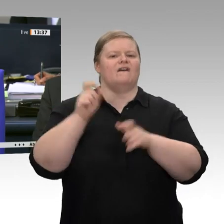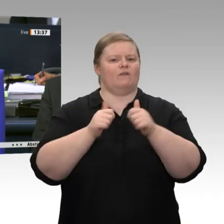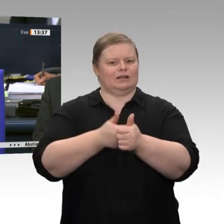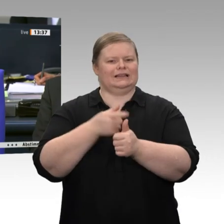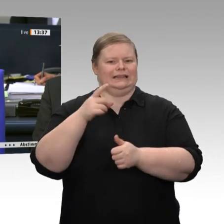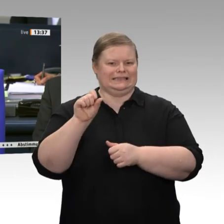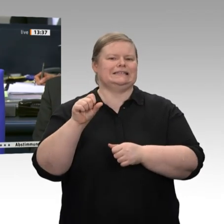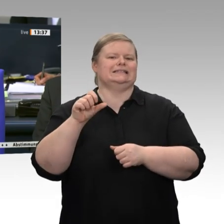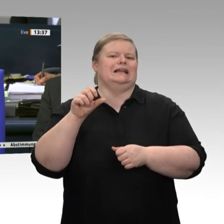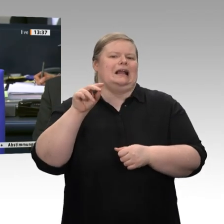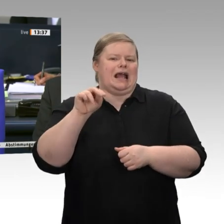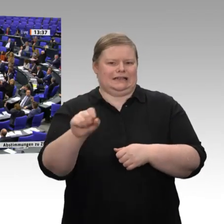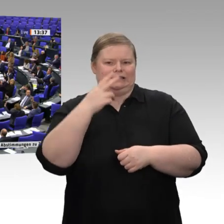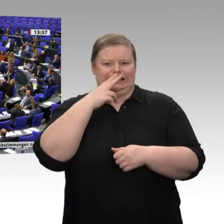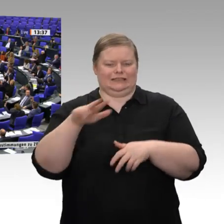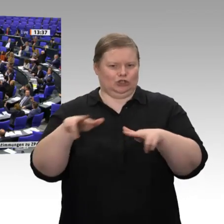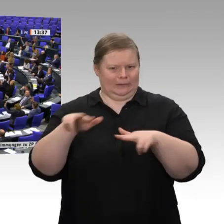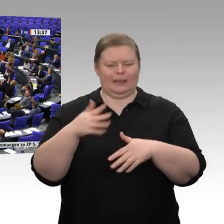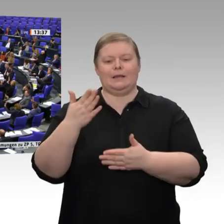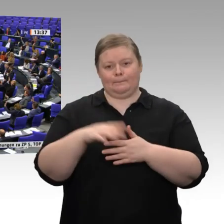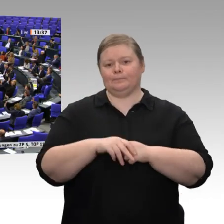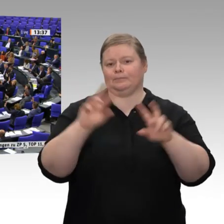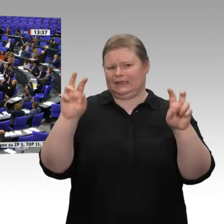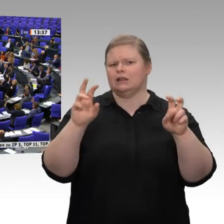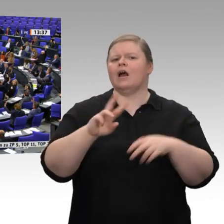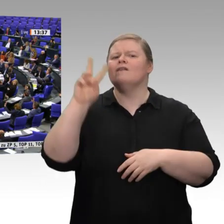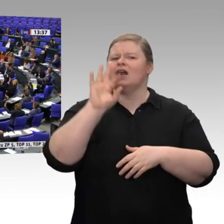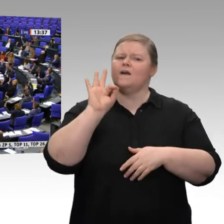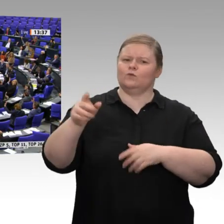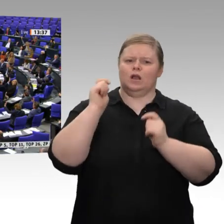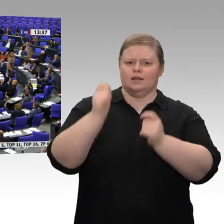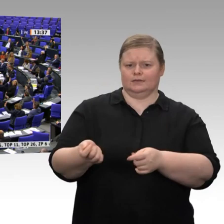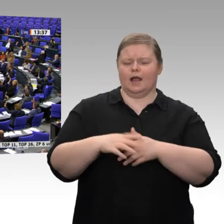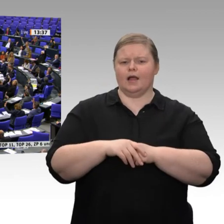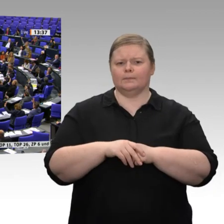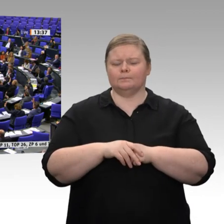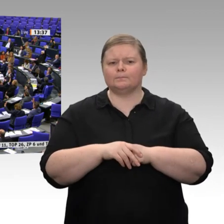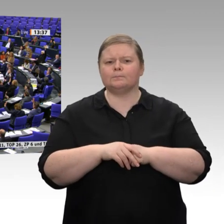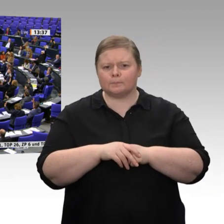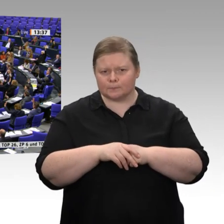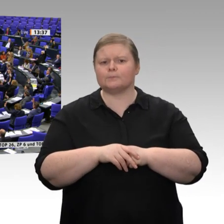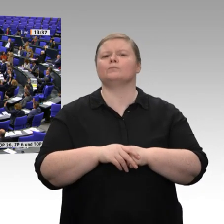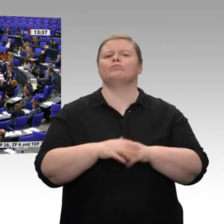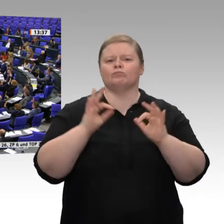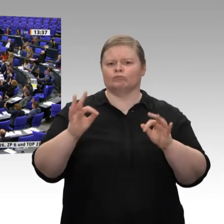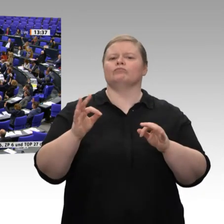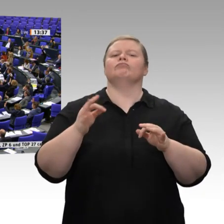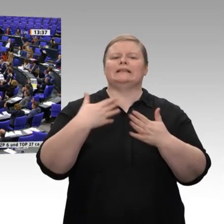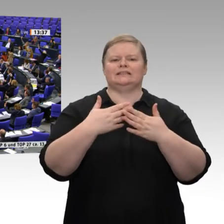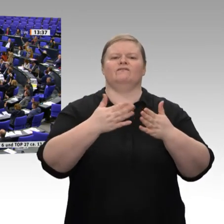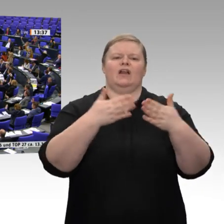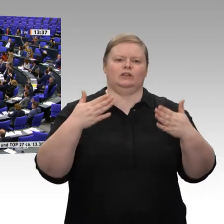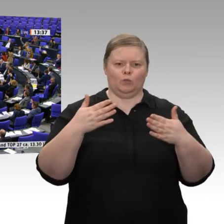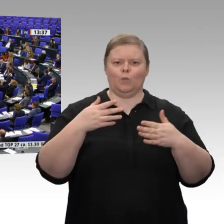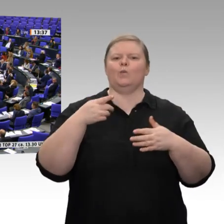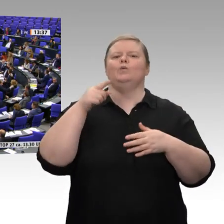Das sind die Fraktionen der AfD, der FDP, die Fraktion Bündnis 90, die Grünen und die Linke.